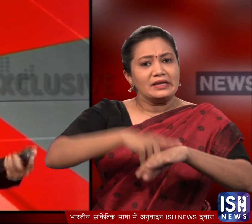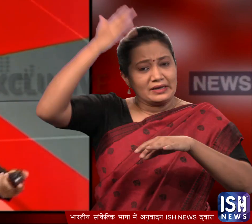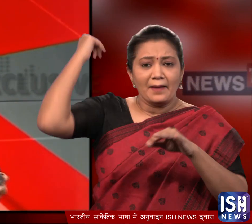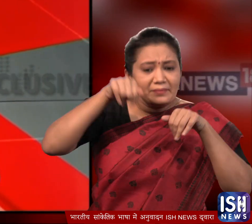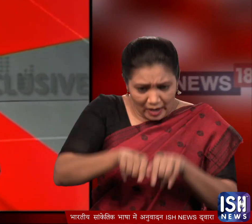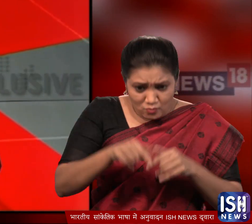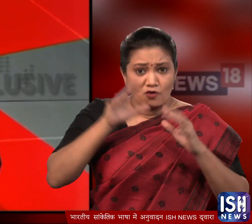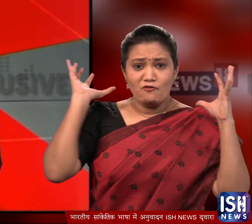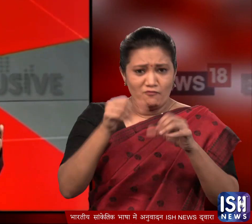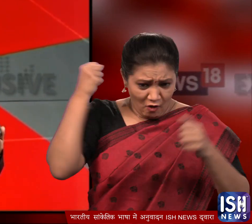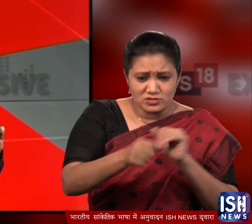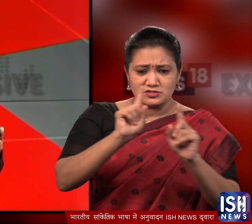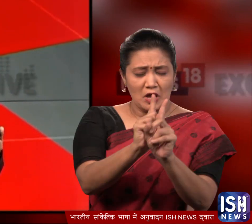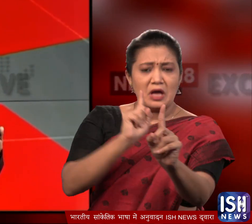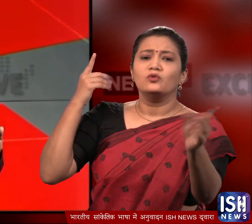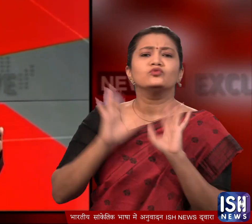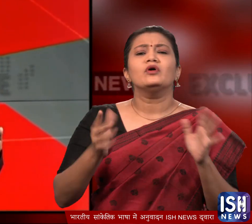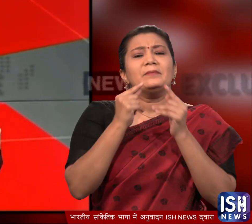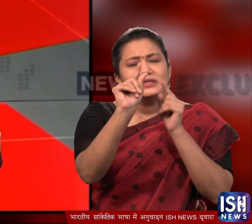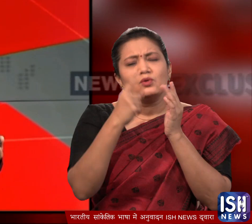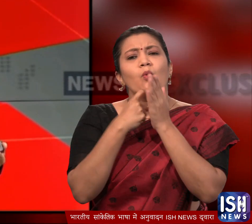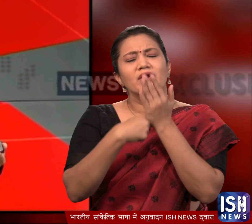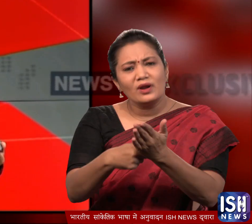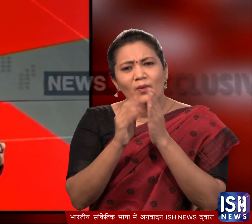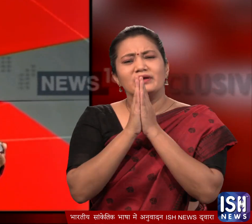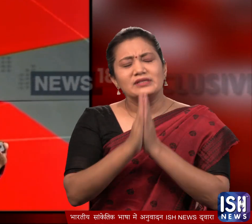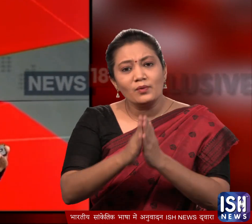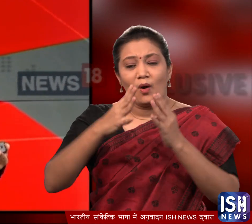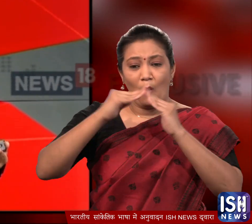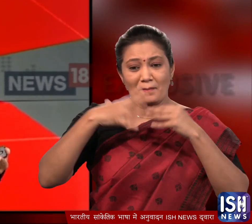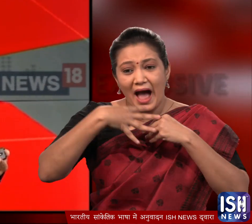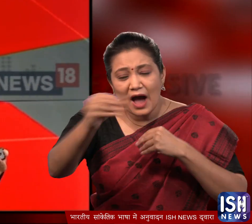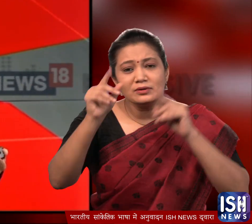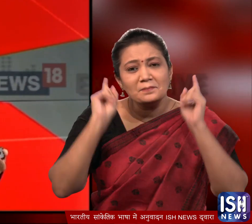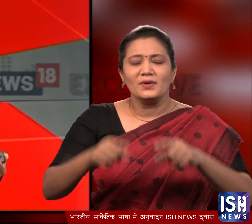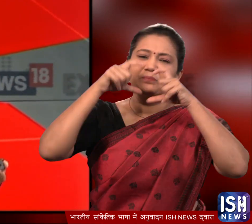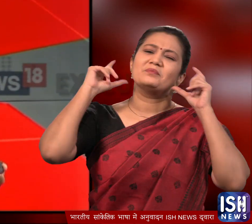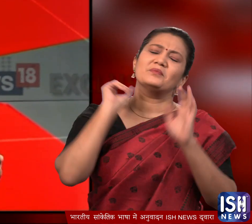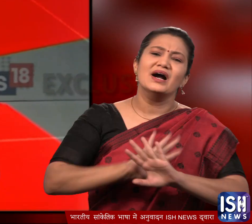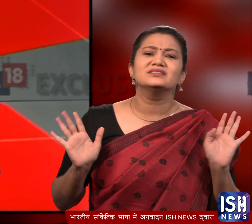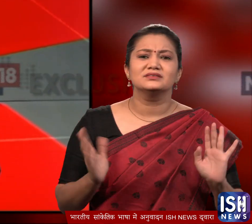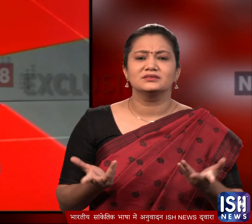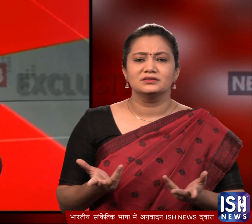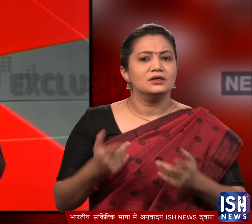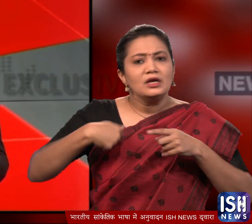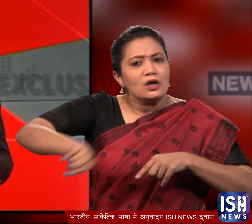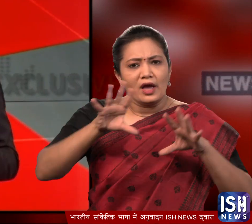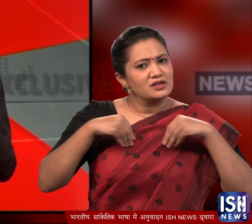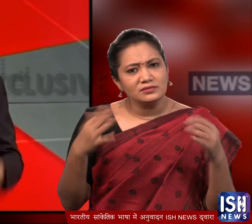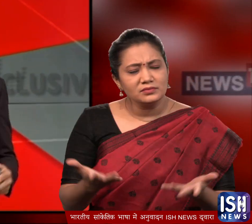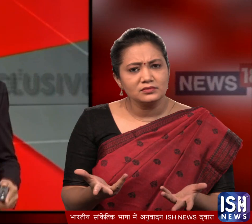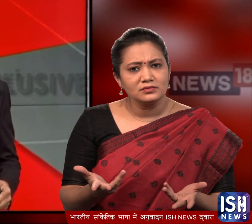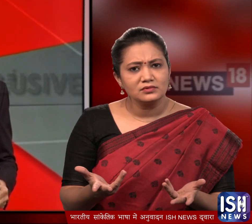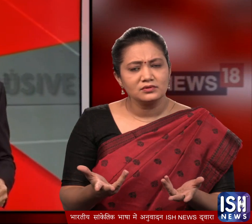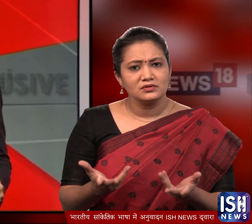अब कोई गोल घेरे में खड़ा होने के लिए नहीं कह रहा, सिर्फ इतनी गुहार लगाई जा रही है कि भैया घर से निकलो तो मास्क लगा लो। वो